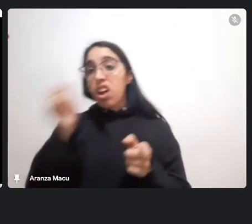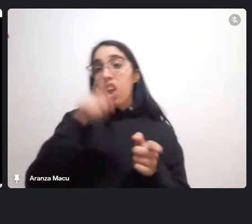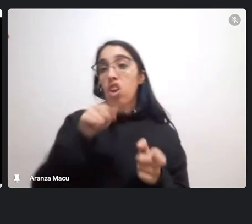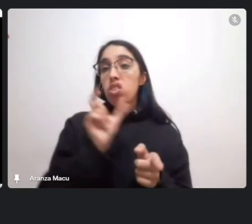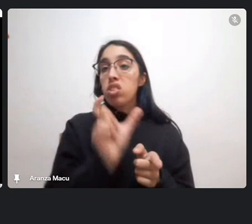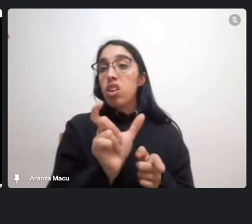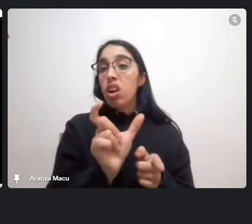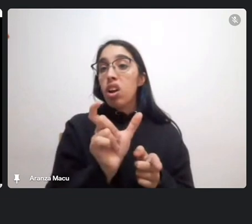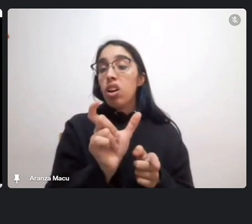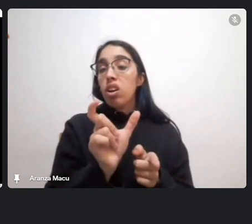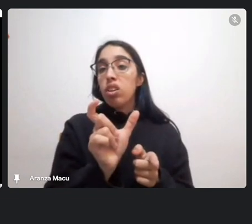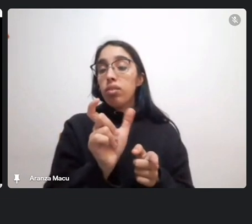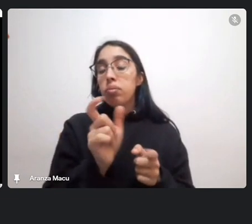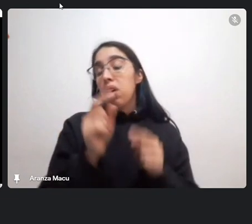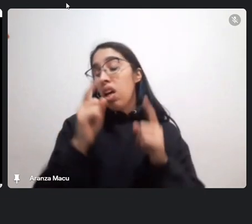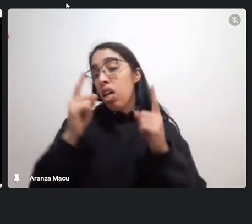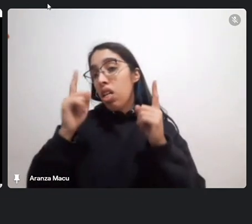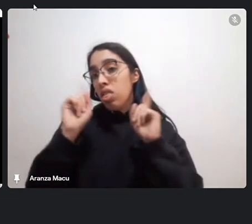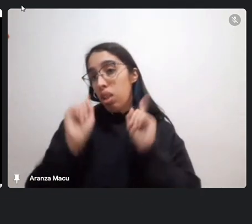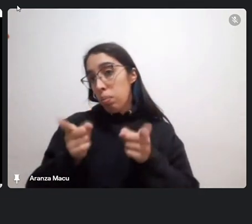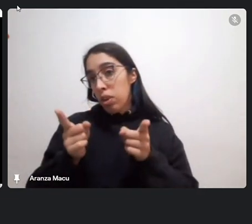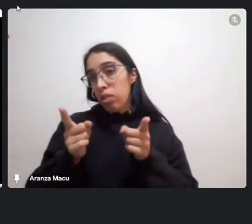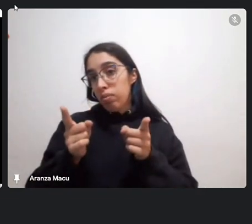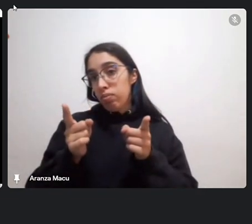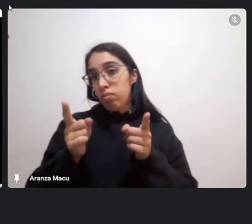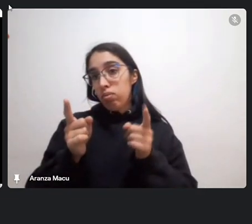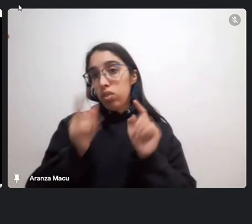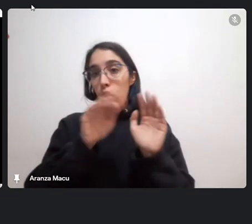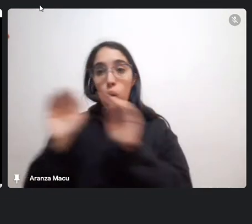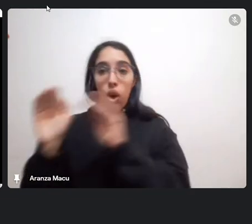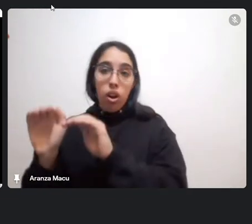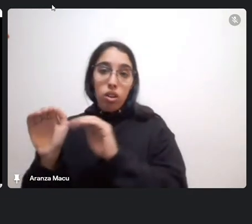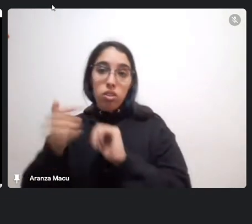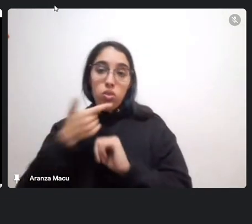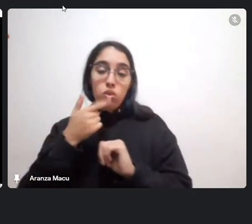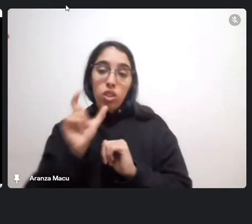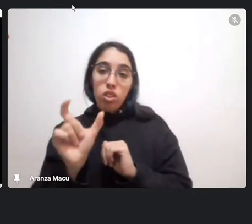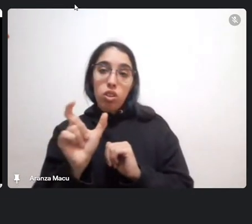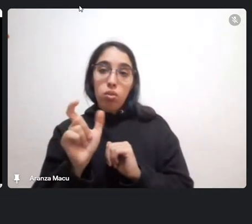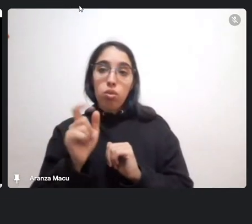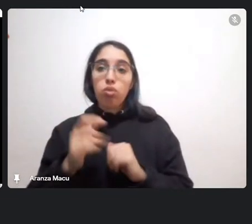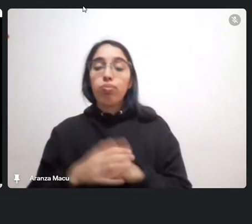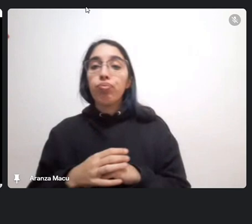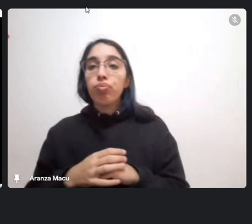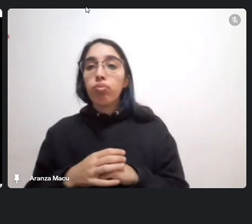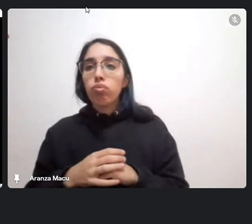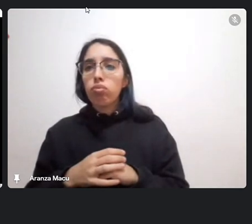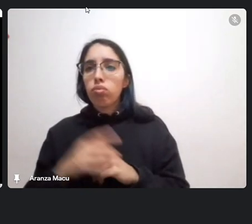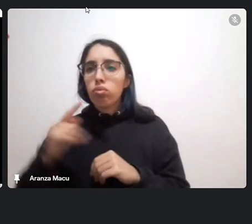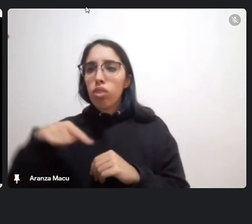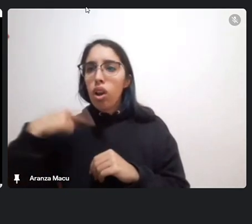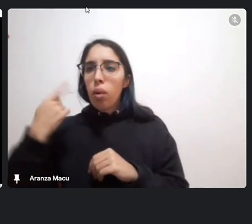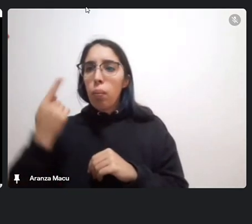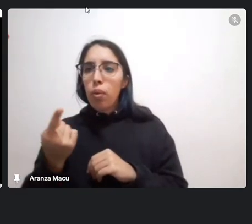bloque. Muy bien. Después tenemos, they are remote hybrid teaching.